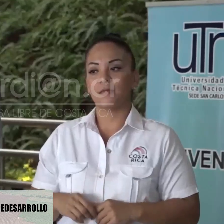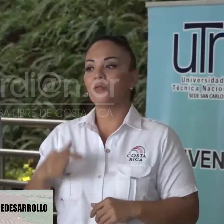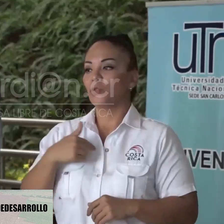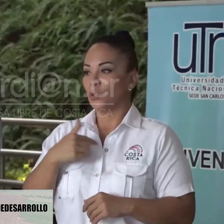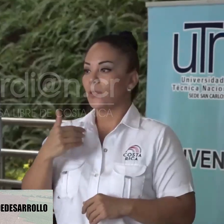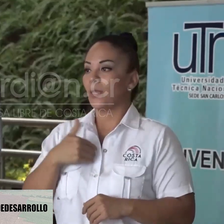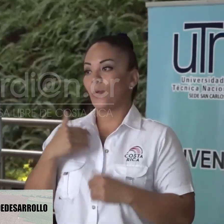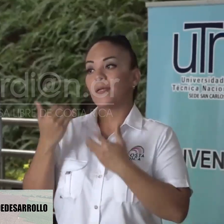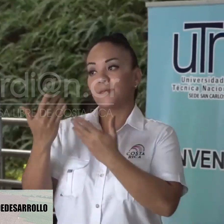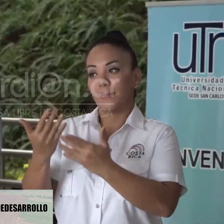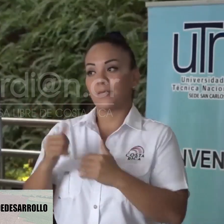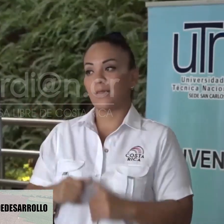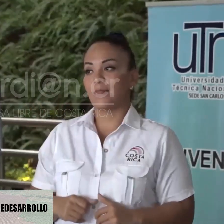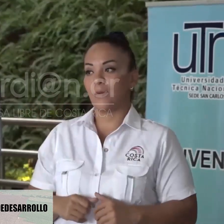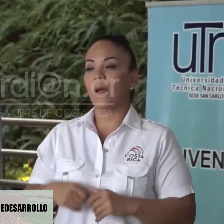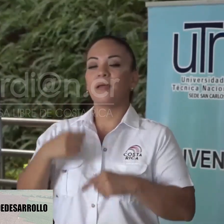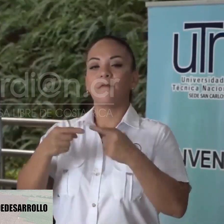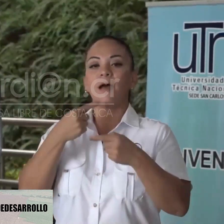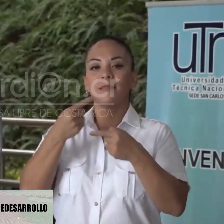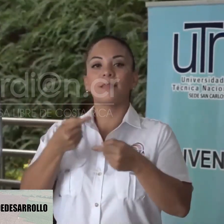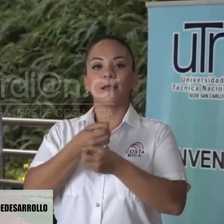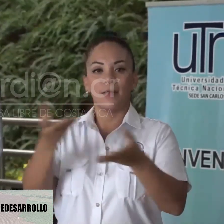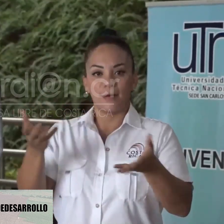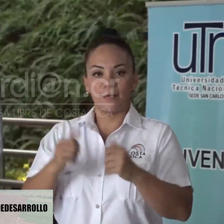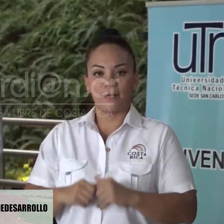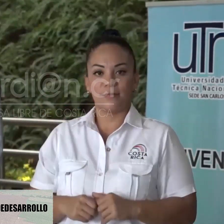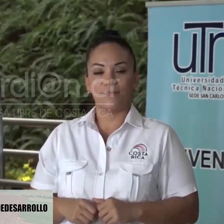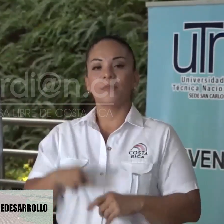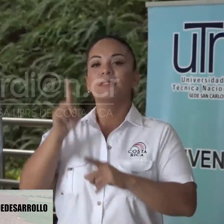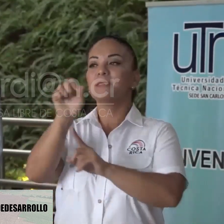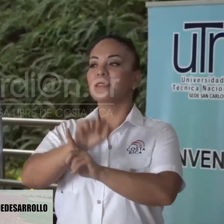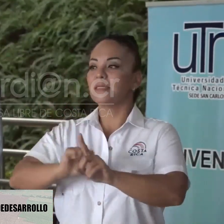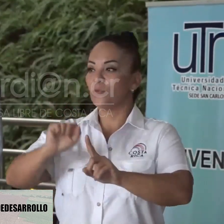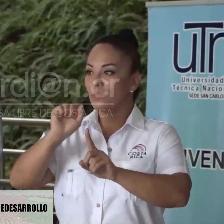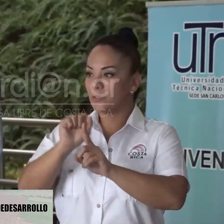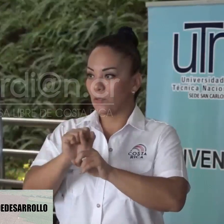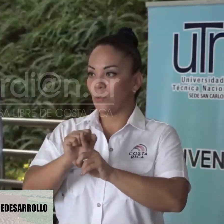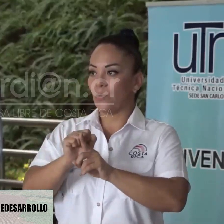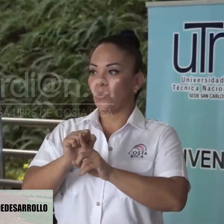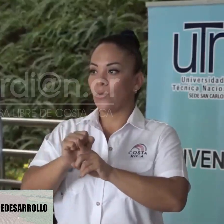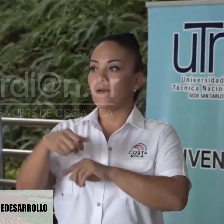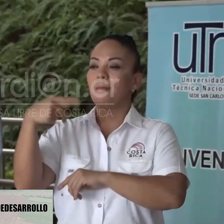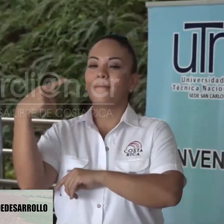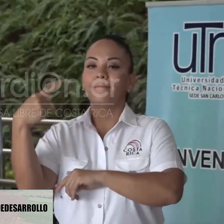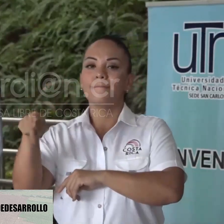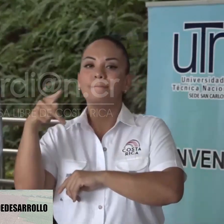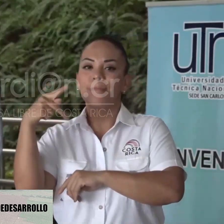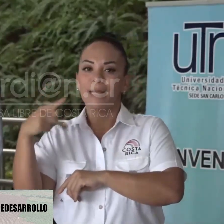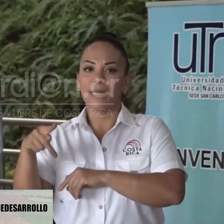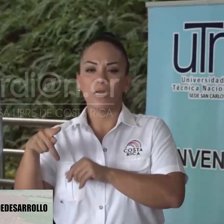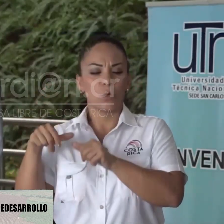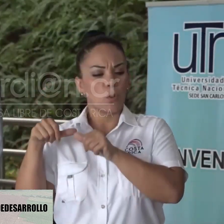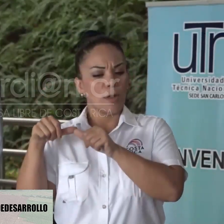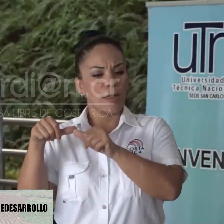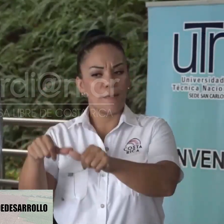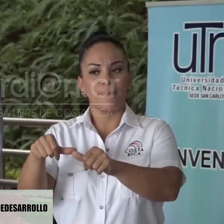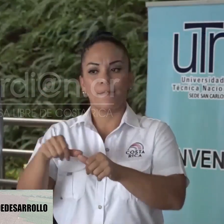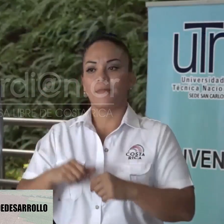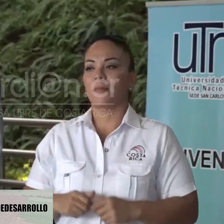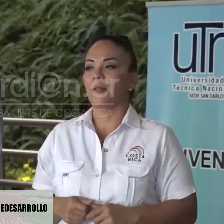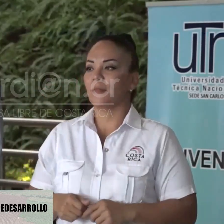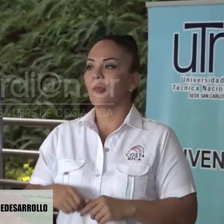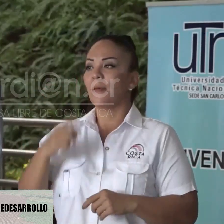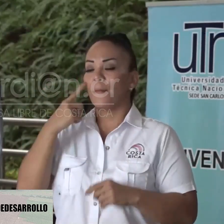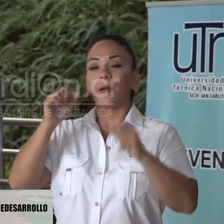tengo la expectativa de que va a declarar una situación de peligro eminente